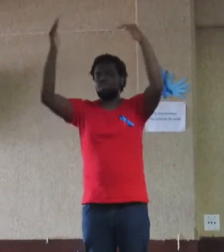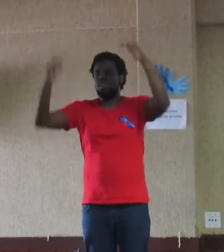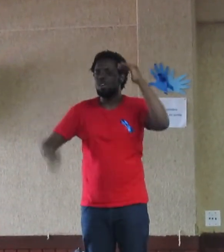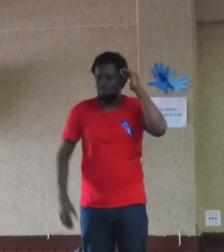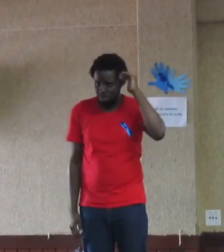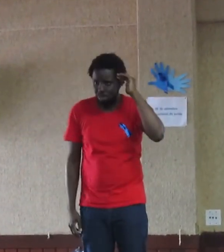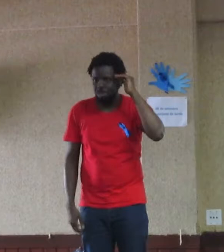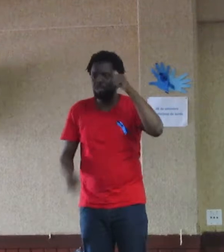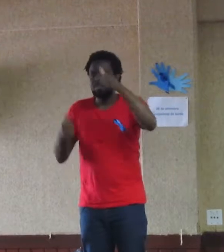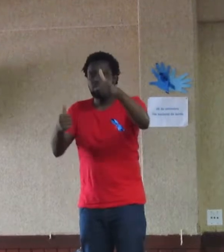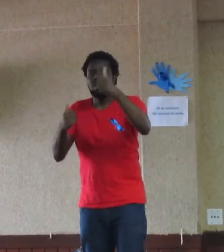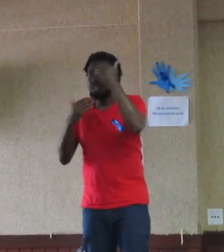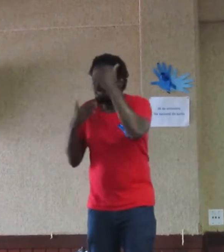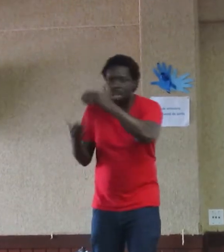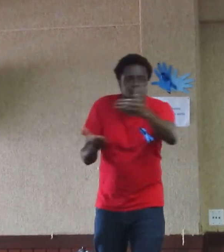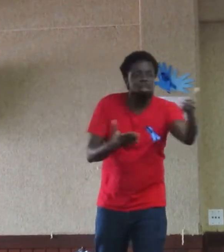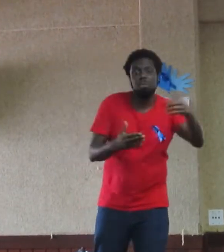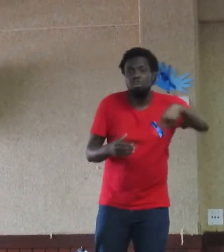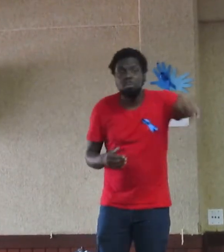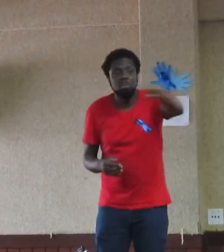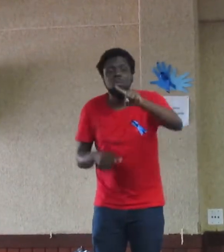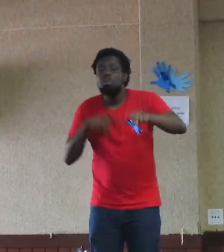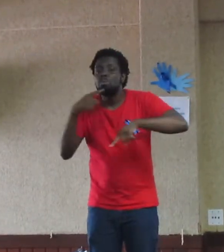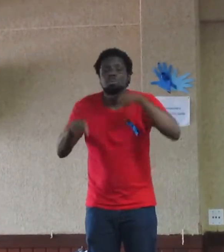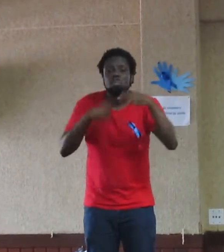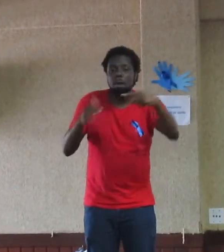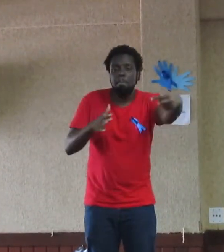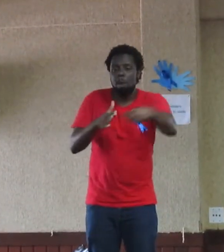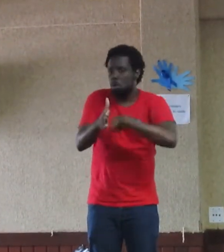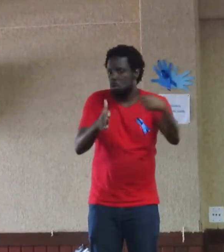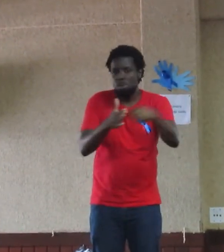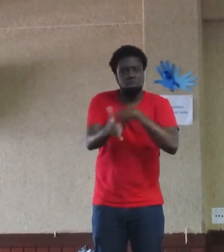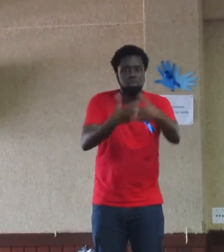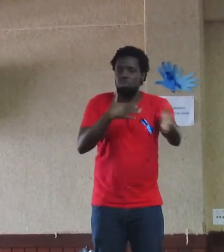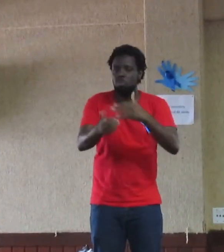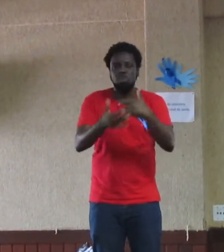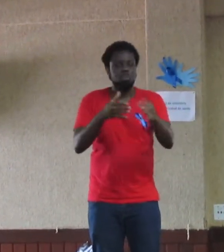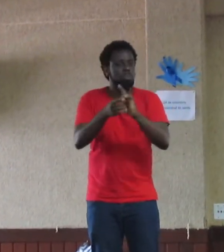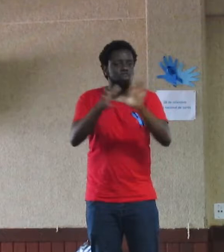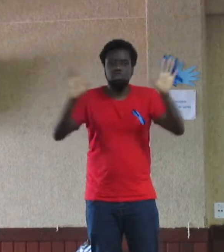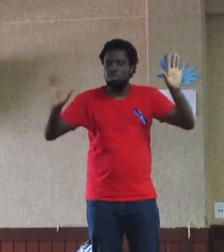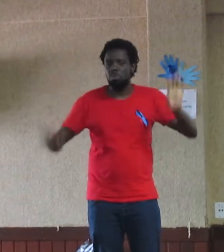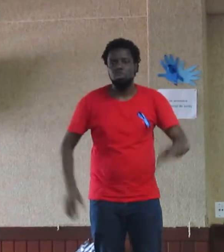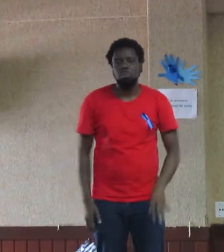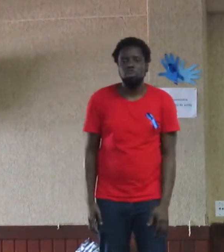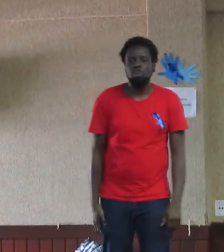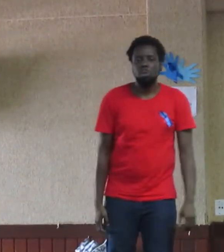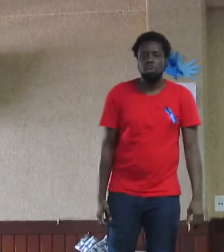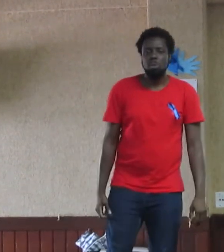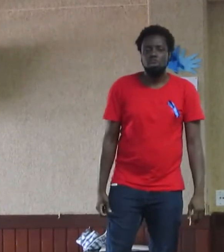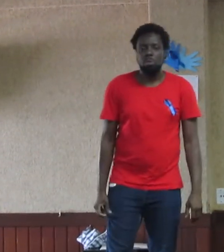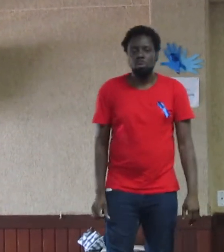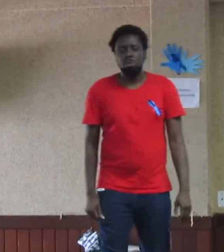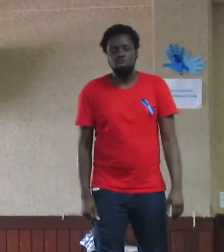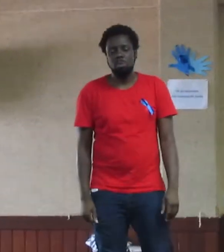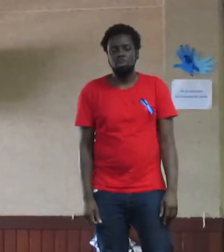aprender a língua de sinais e se desenvolver. Agradeço a todos vocês que estiverem aqui. Se vocês tiverem qualquer dúvida, podem me